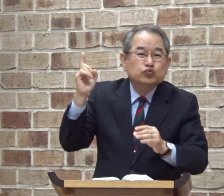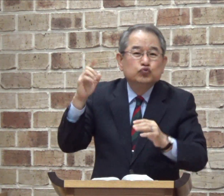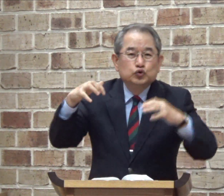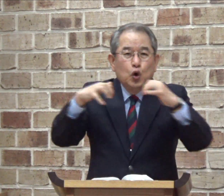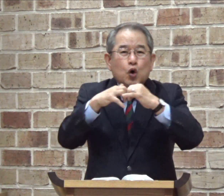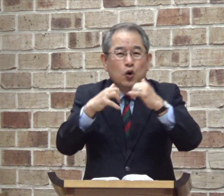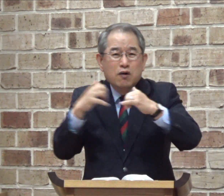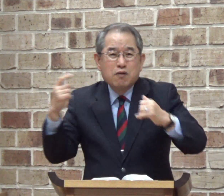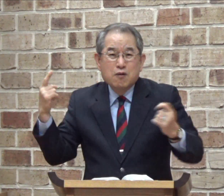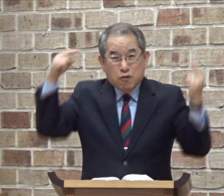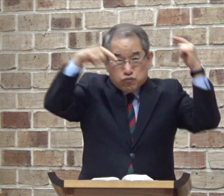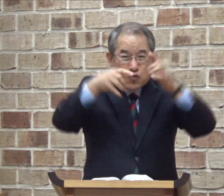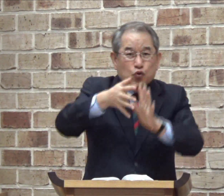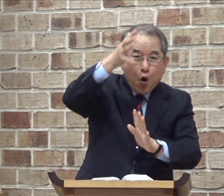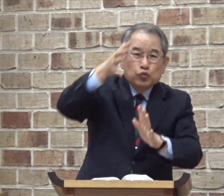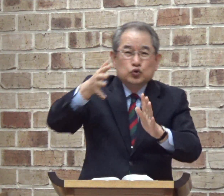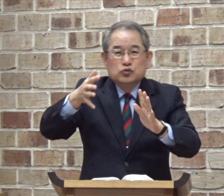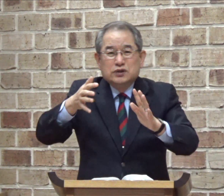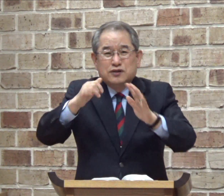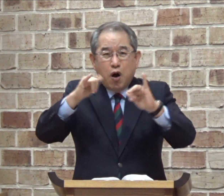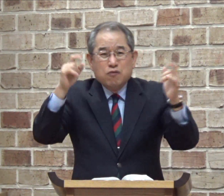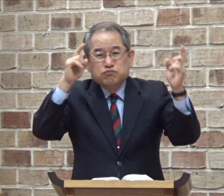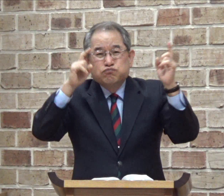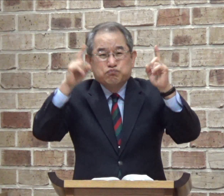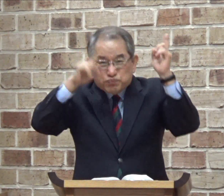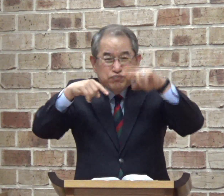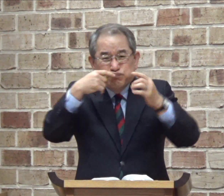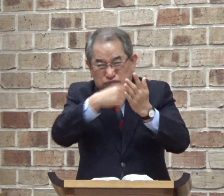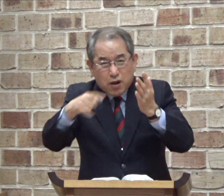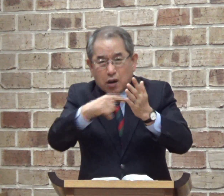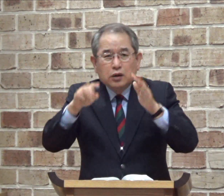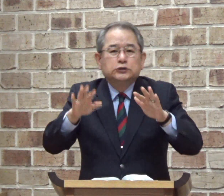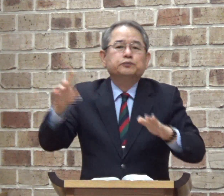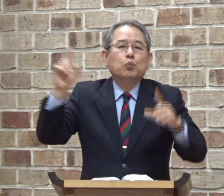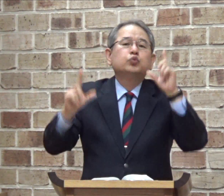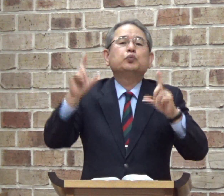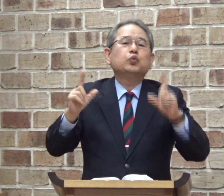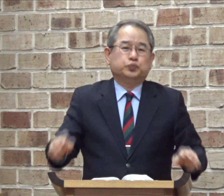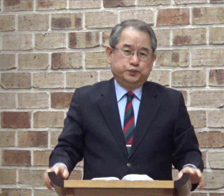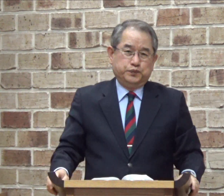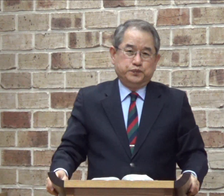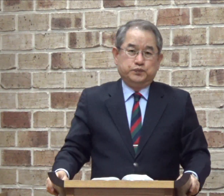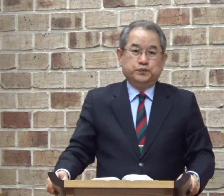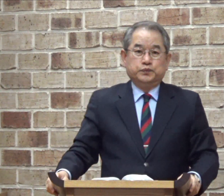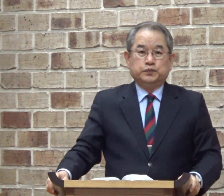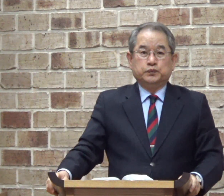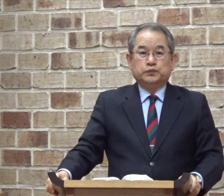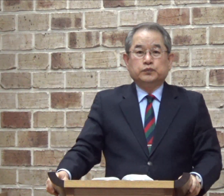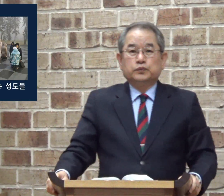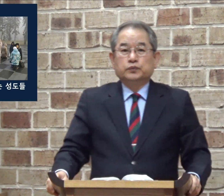이 전쟁으로 인해서 많은 사람들이 상해를 입거나 죽었습니다. 그럼에도 불구하고 이 전쟁이 멈추지 않고